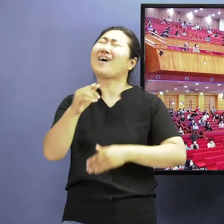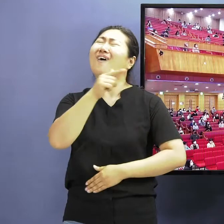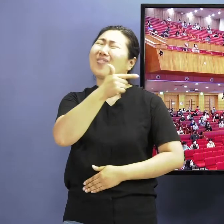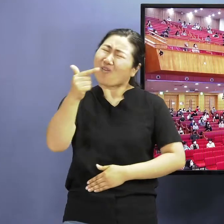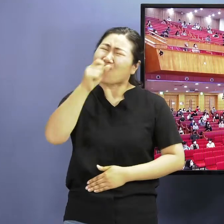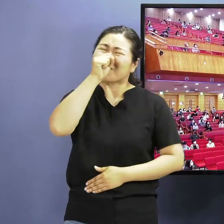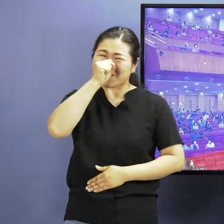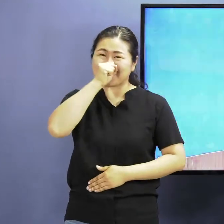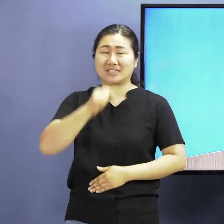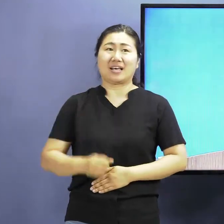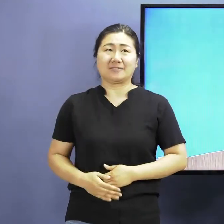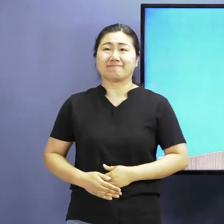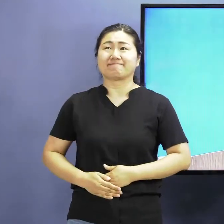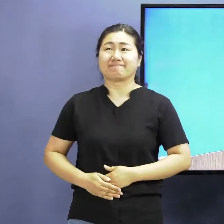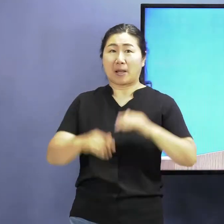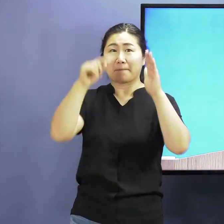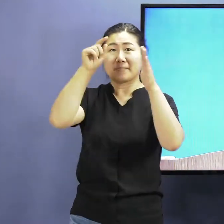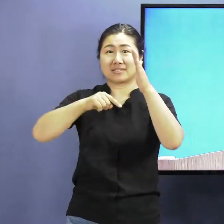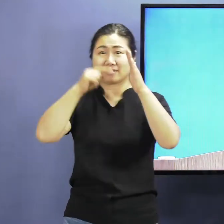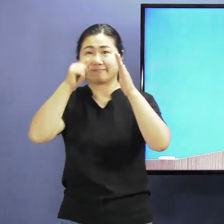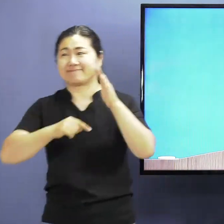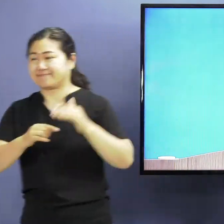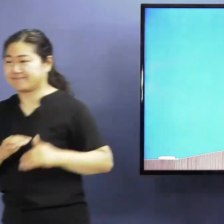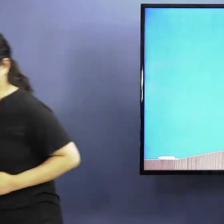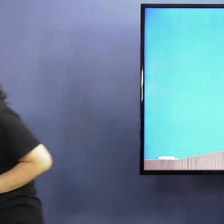말씀을 함께 나누겠습니다.